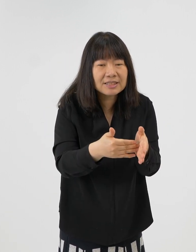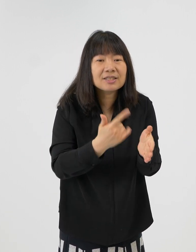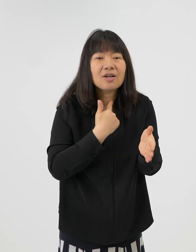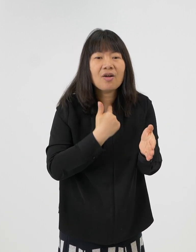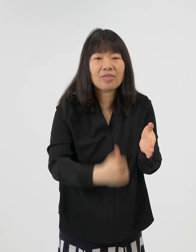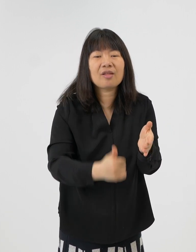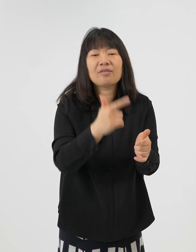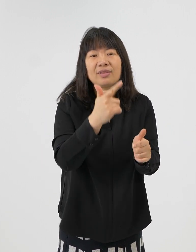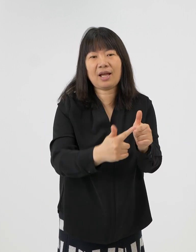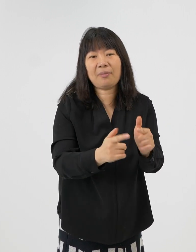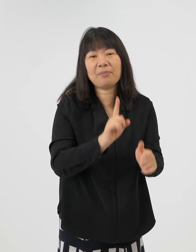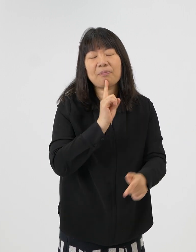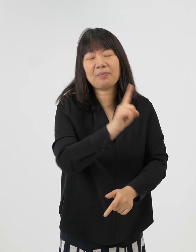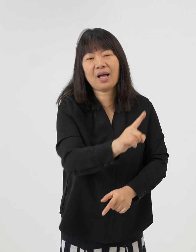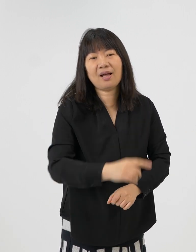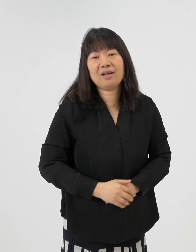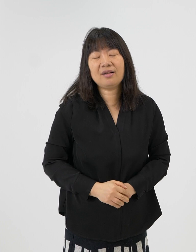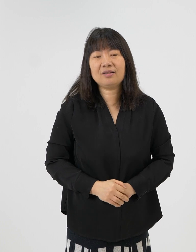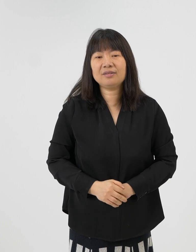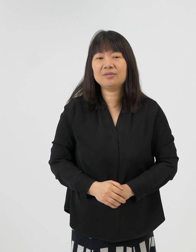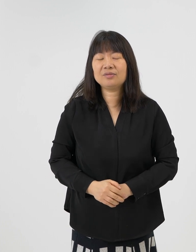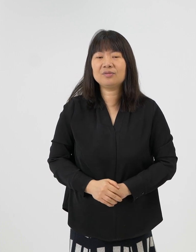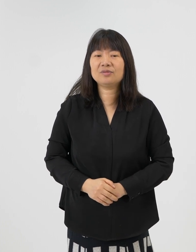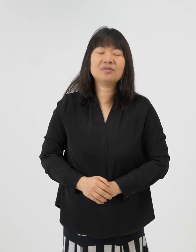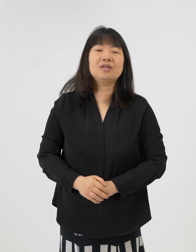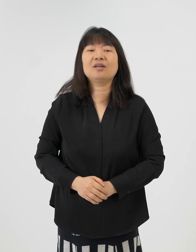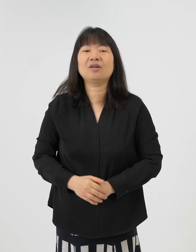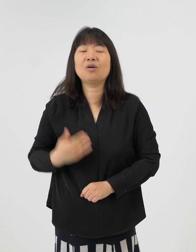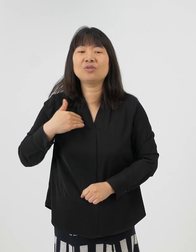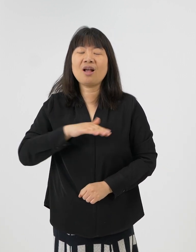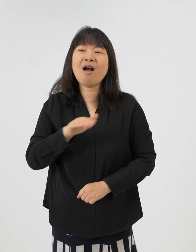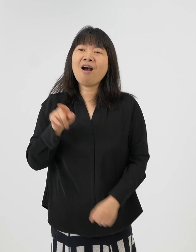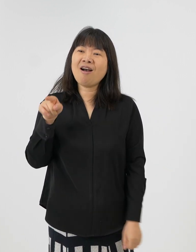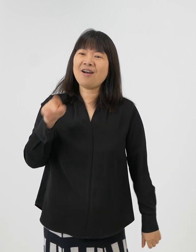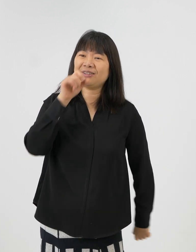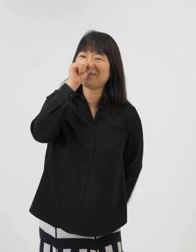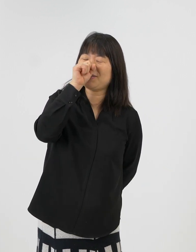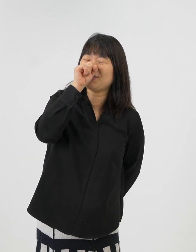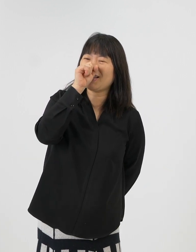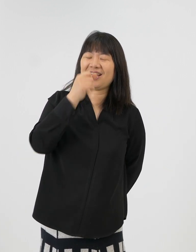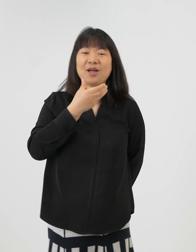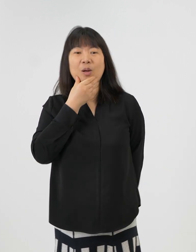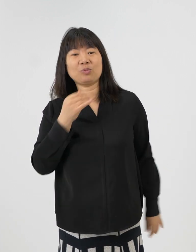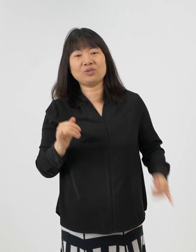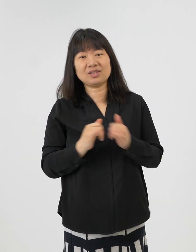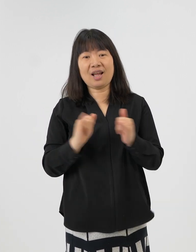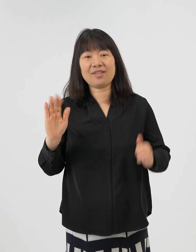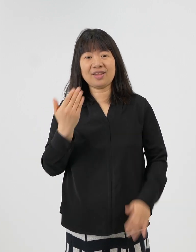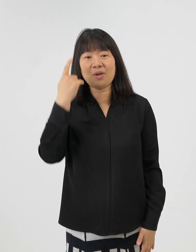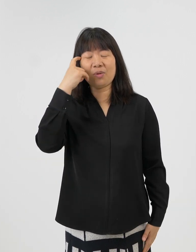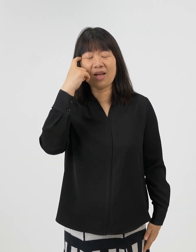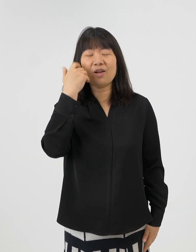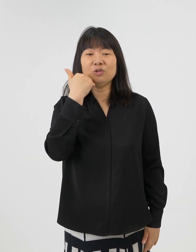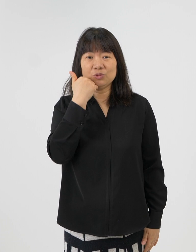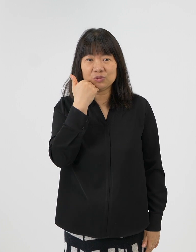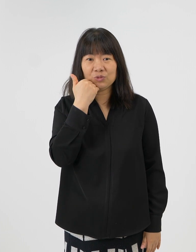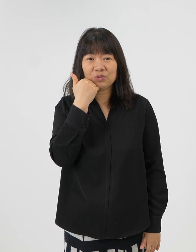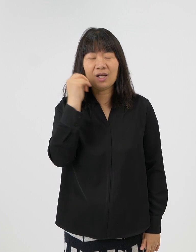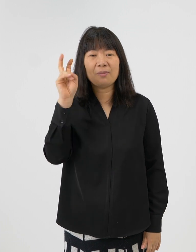나무. 우리가 왜 넌 참 좋겠다 행복자가 되었죠?